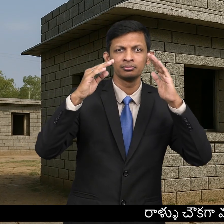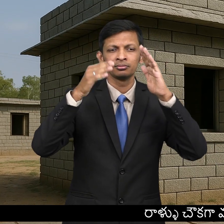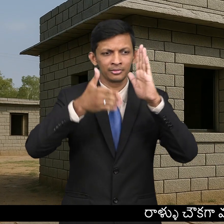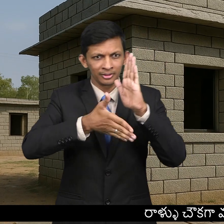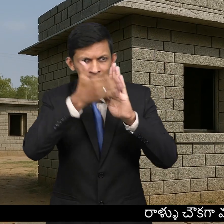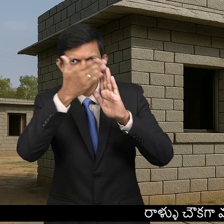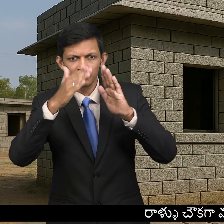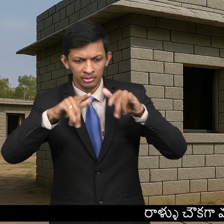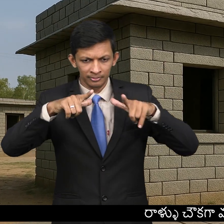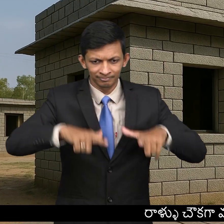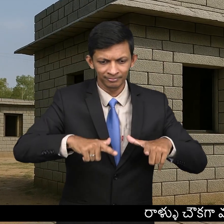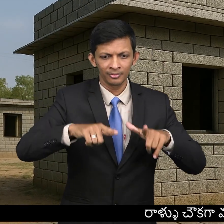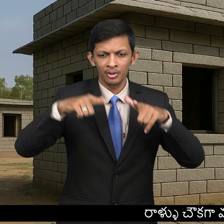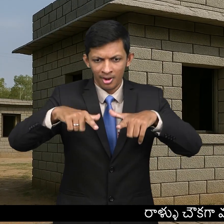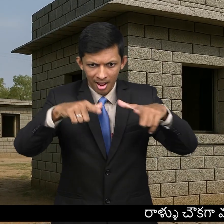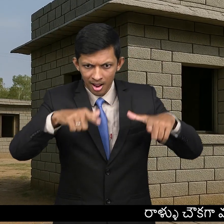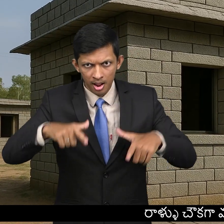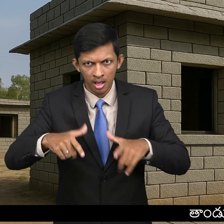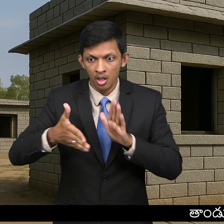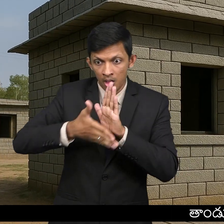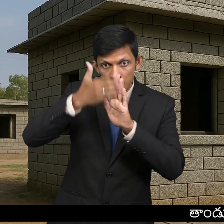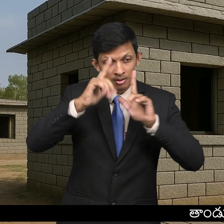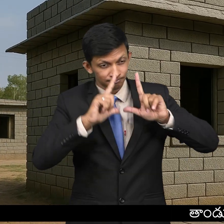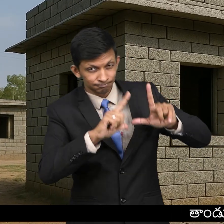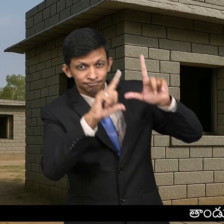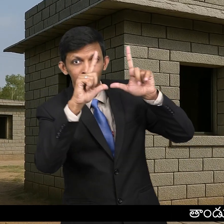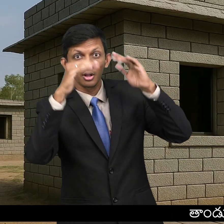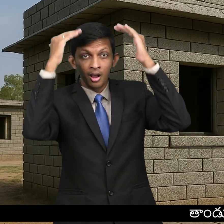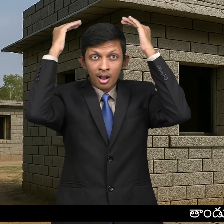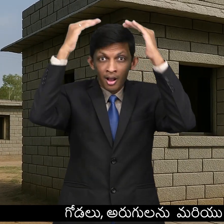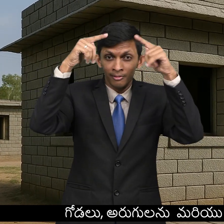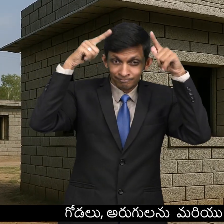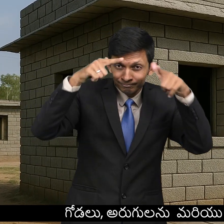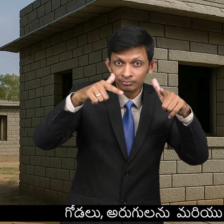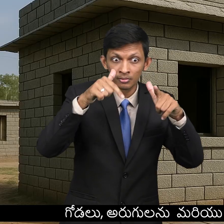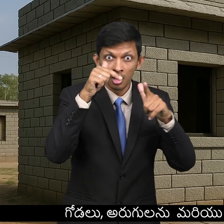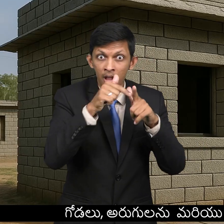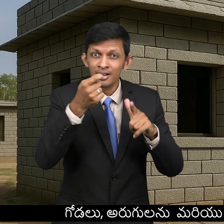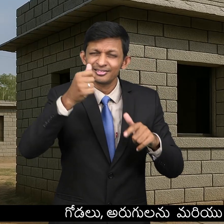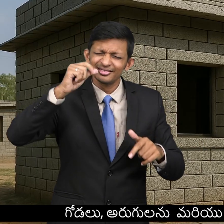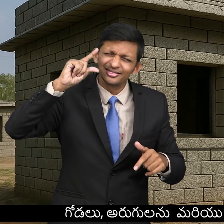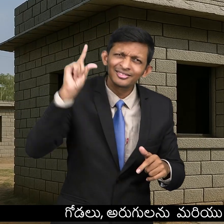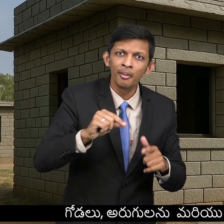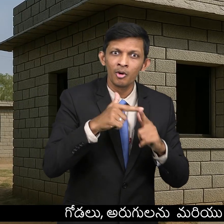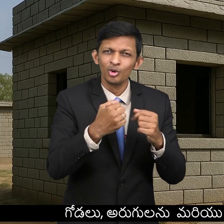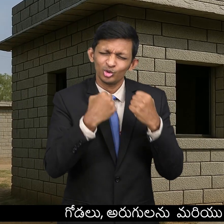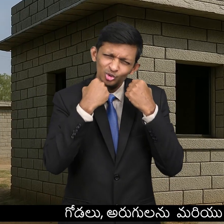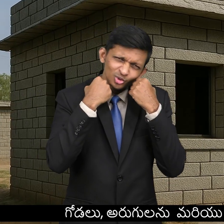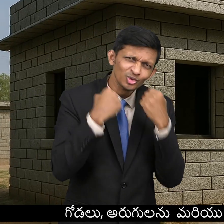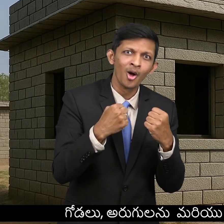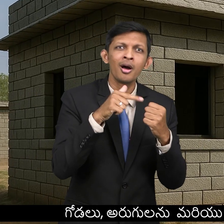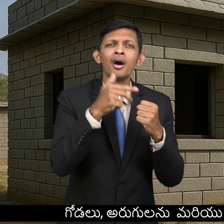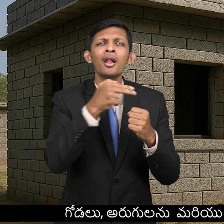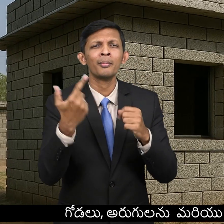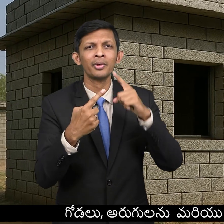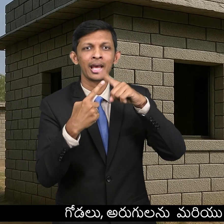రాళ్ళు చౌకగా మరియు బలంగా ఉండే తాండూరులో ప్రజలు గోడలు, అరుగులను మరియు పైకప్పులను